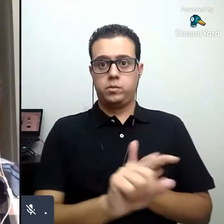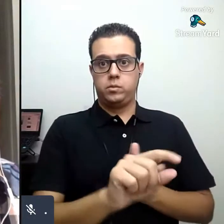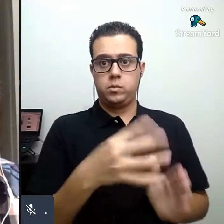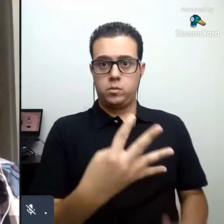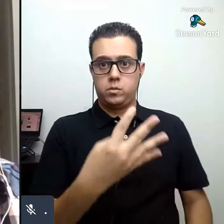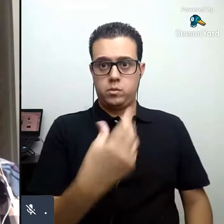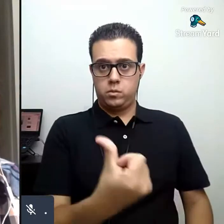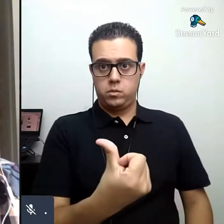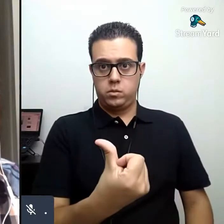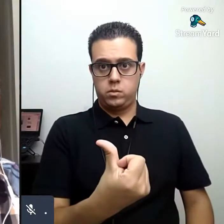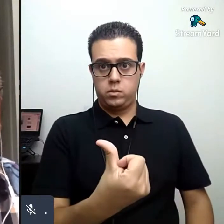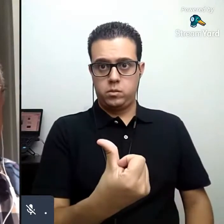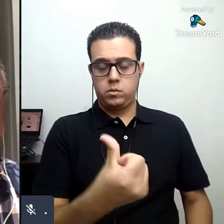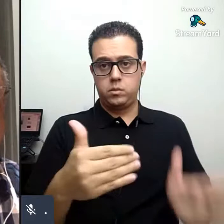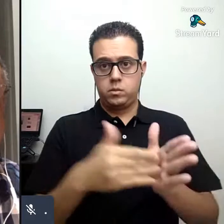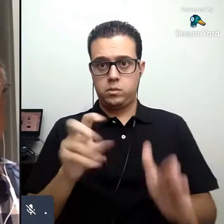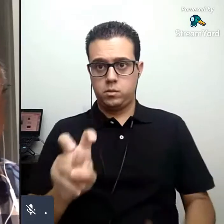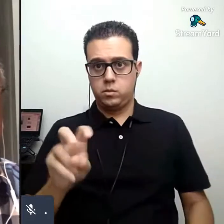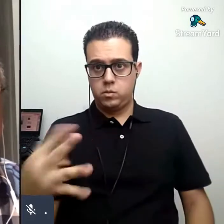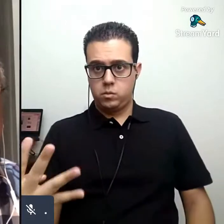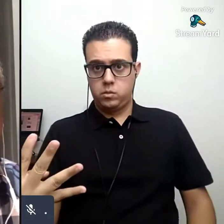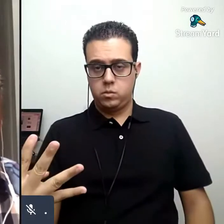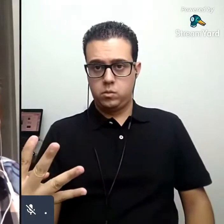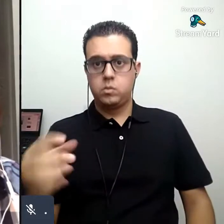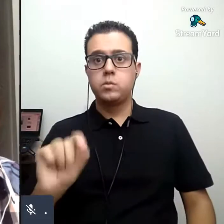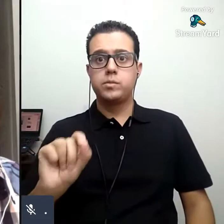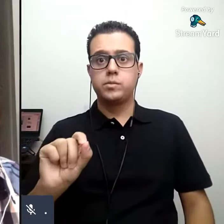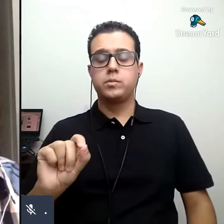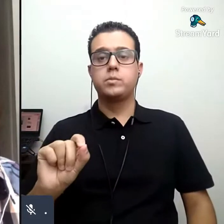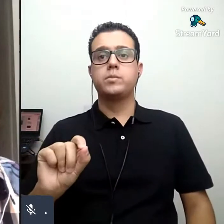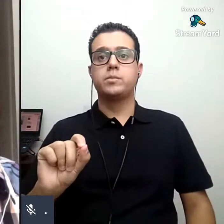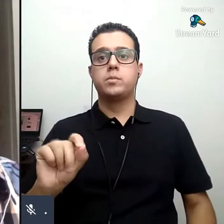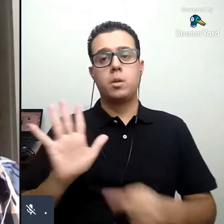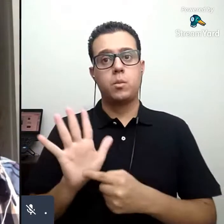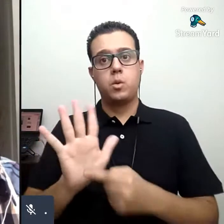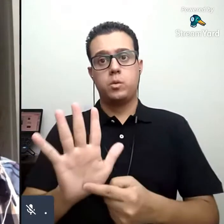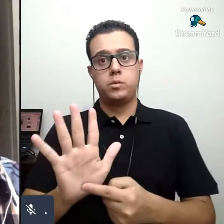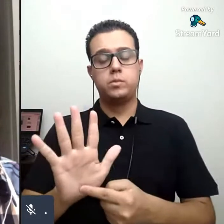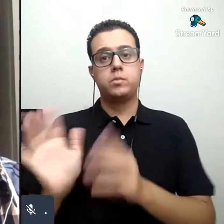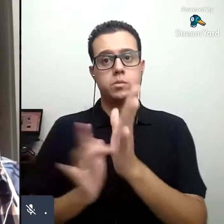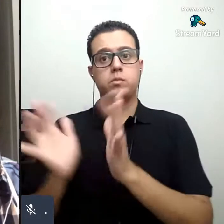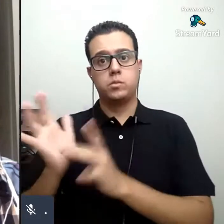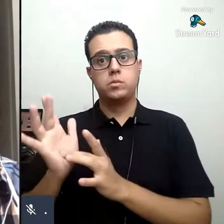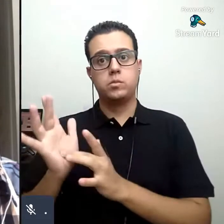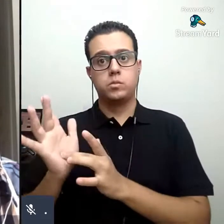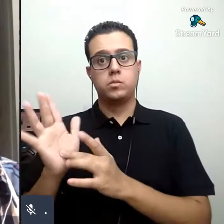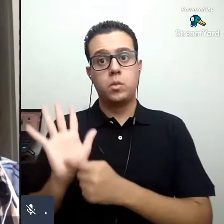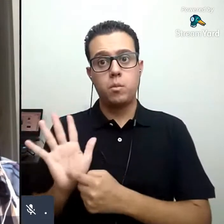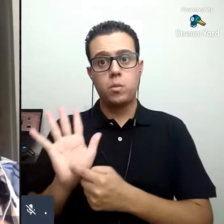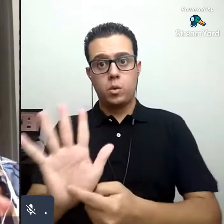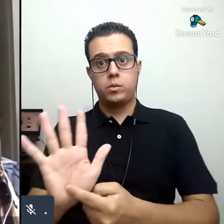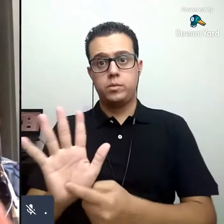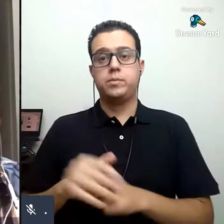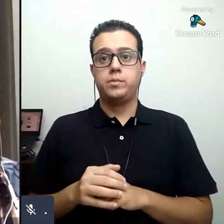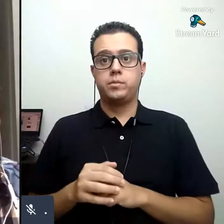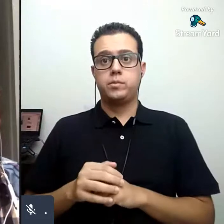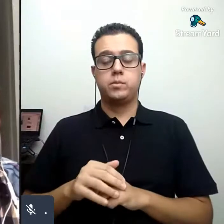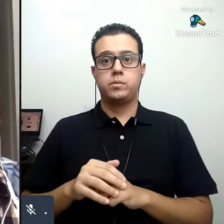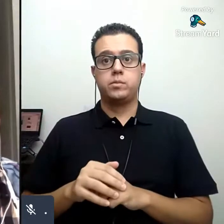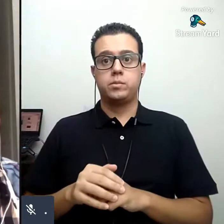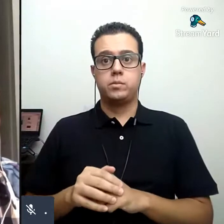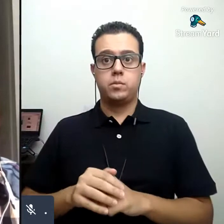a 54, é um sinal que Jesus coloca que João coloca no